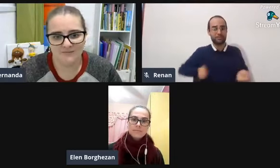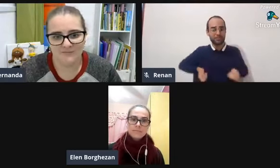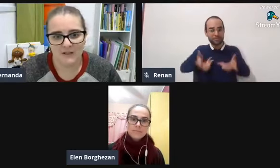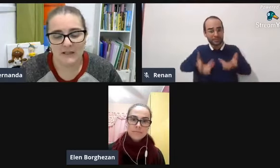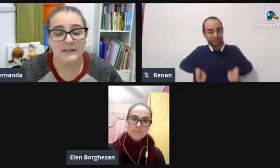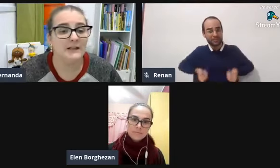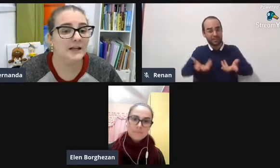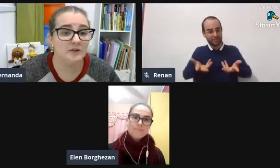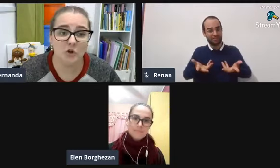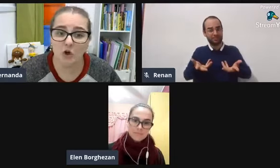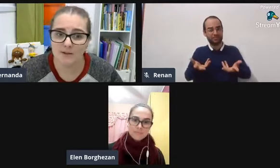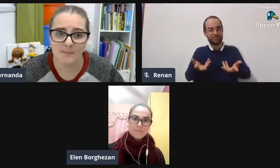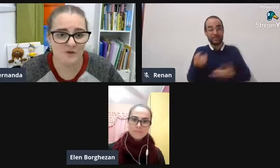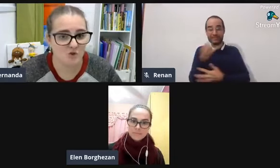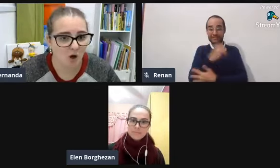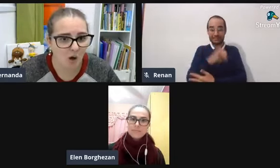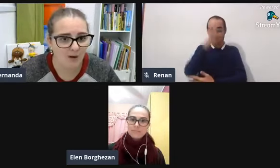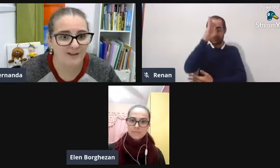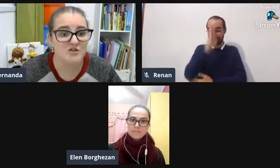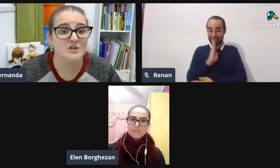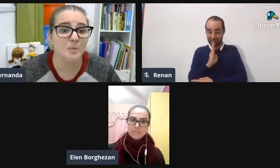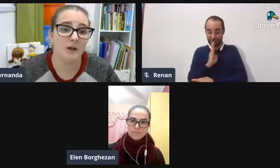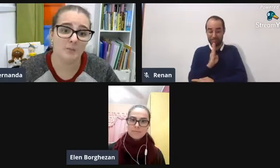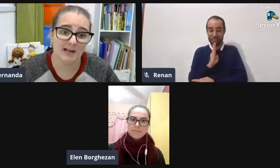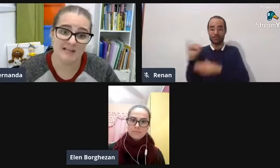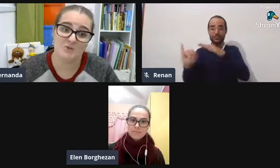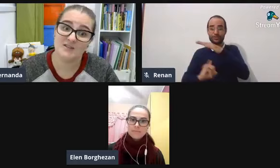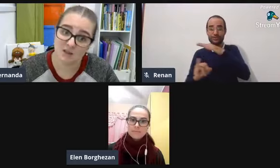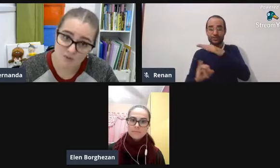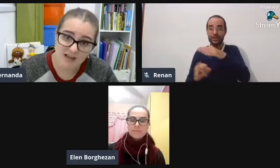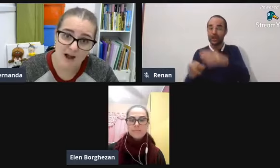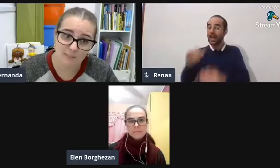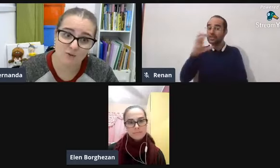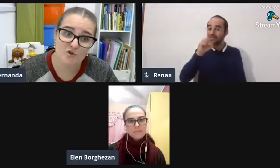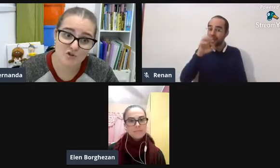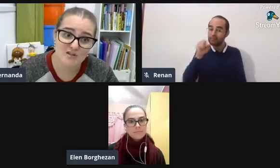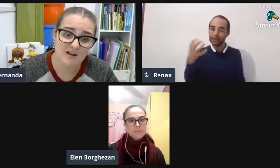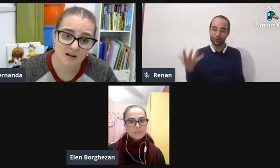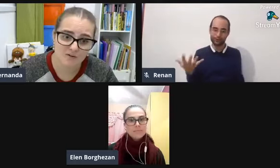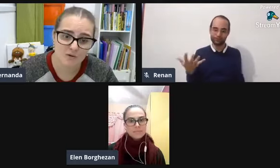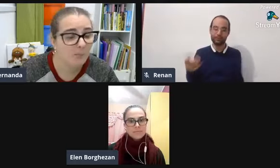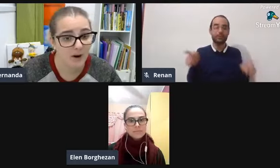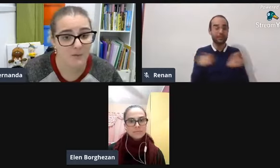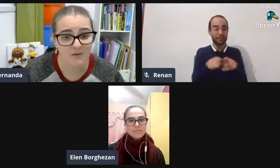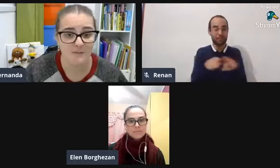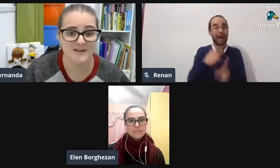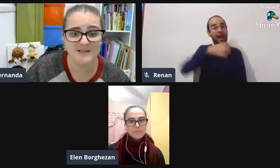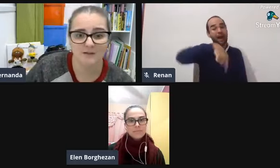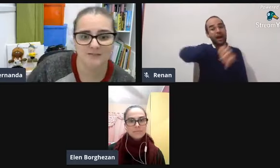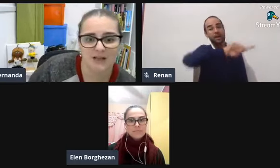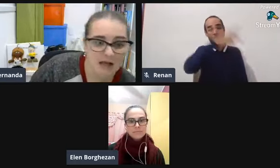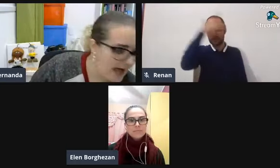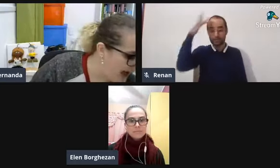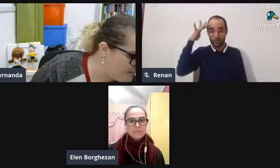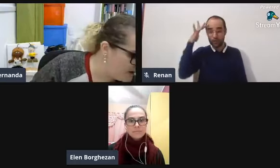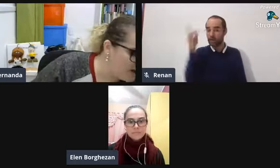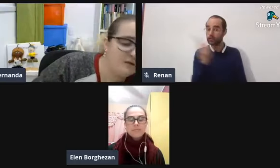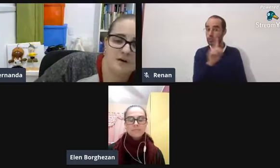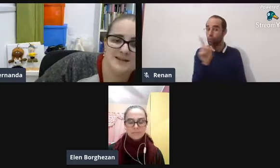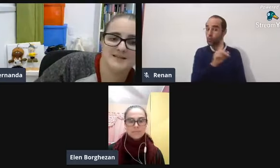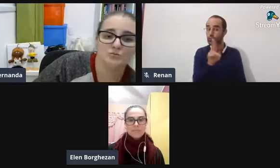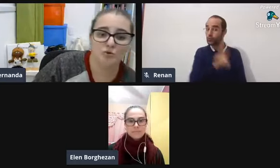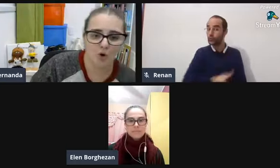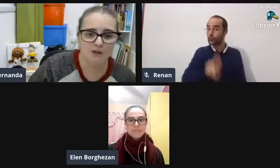sábado. Nem toda pessoa disponibiliza o seu sábado de descanso para uma formação. A